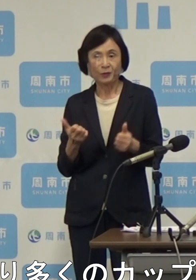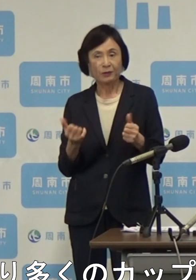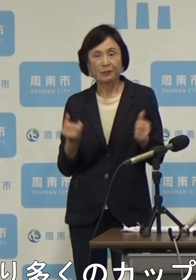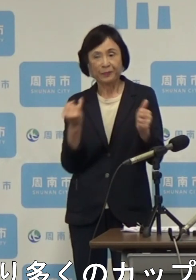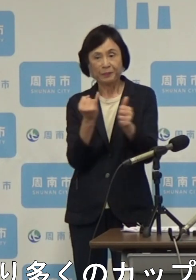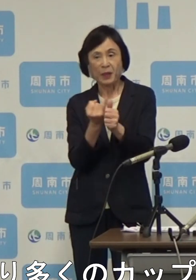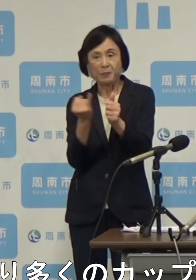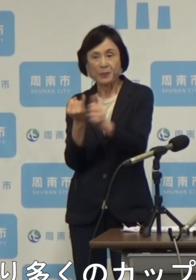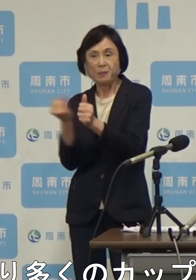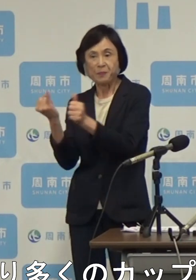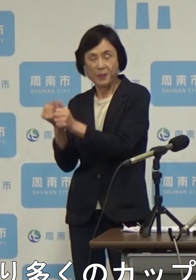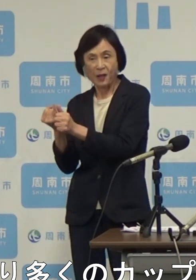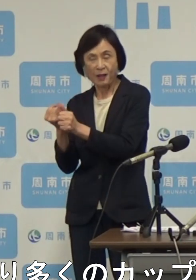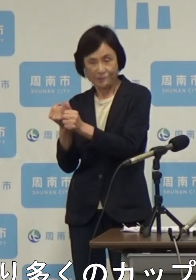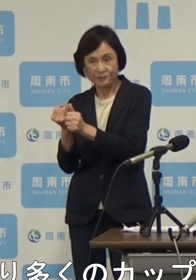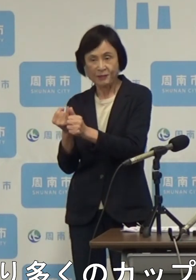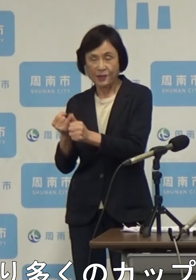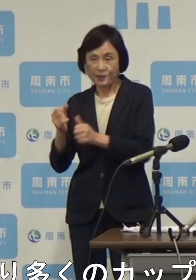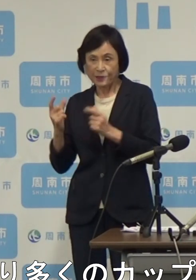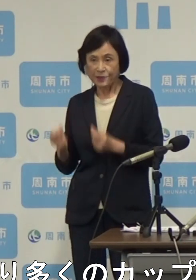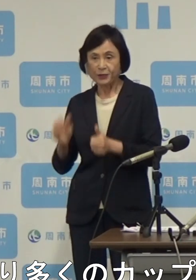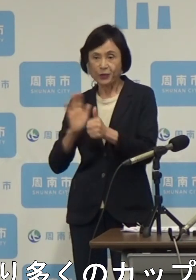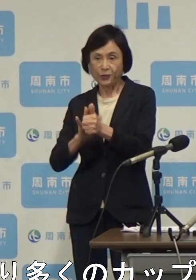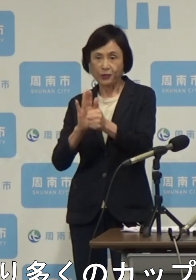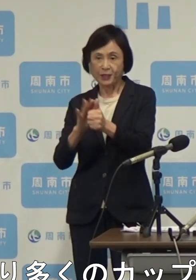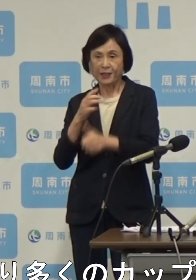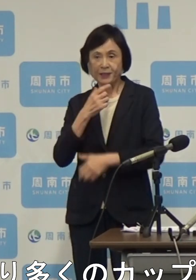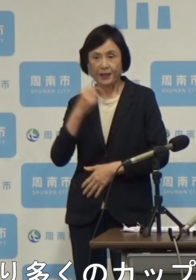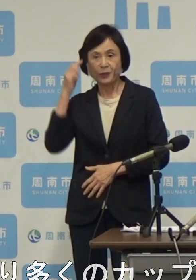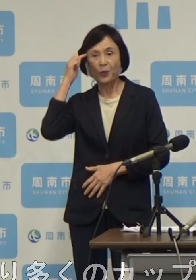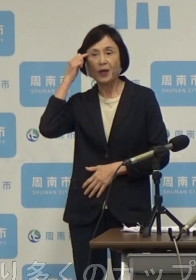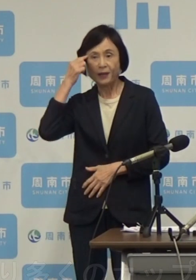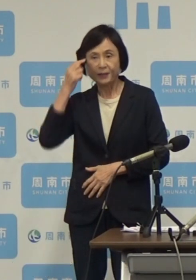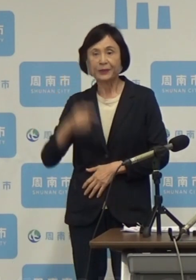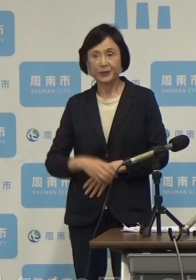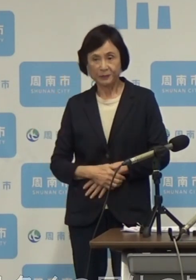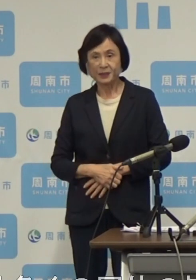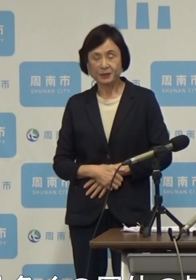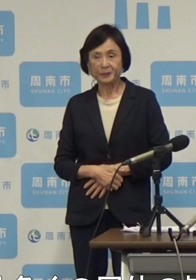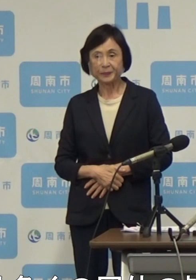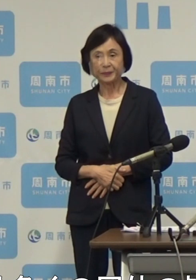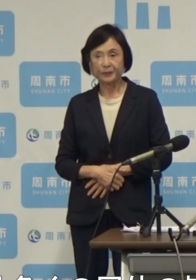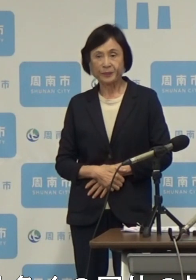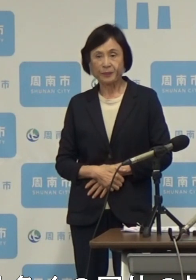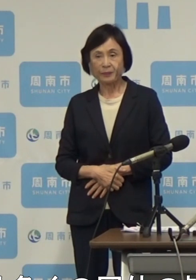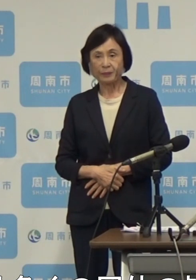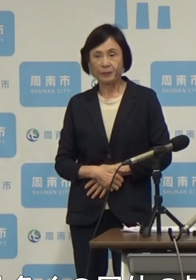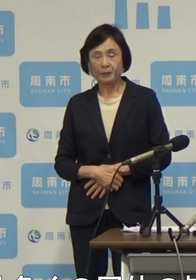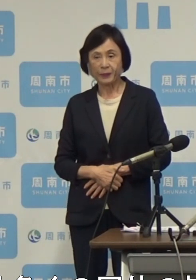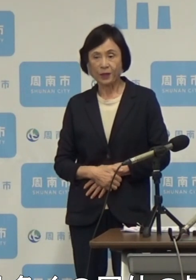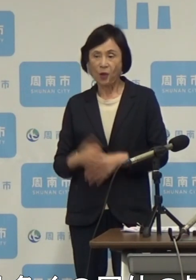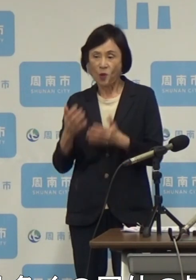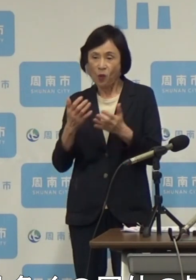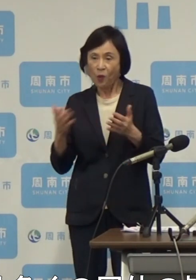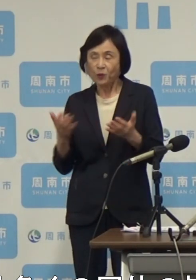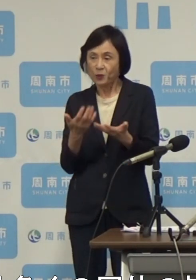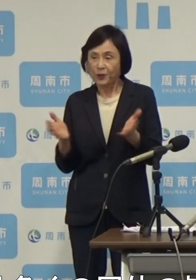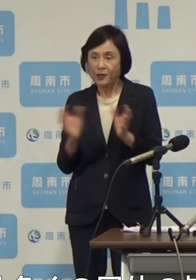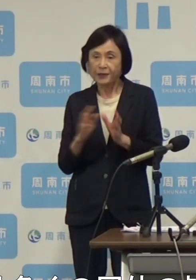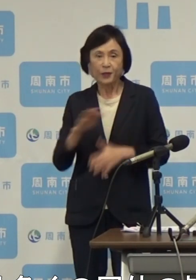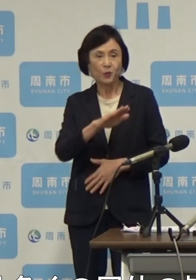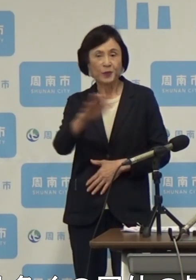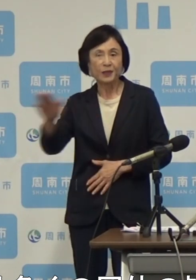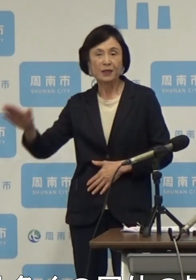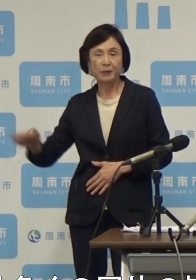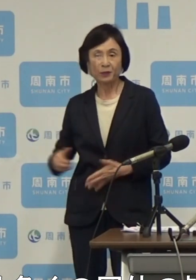生するようしっかりと支援してまいりたいと考えております。より多くの団体の皆様の